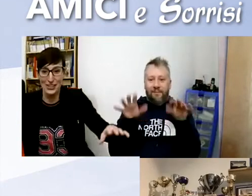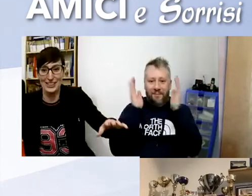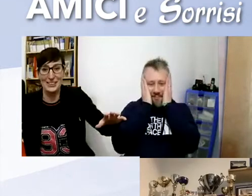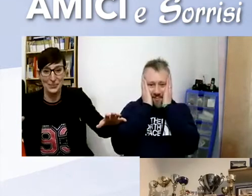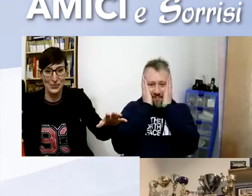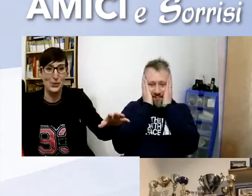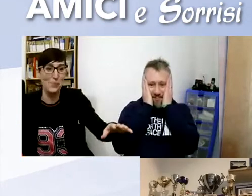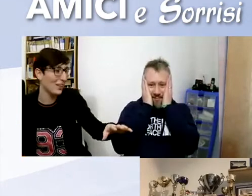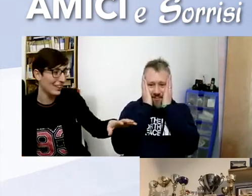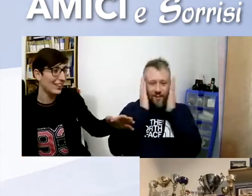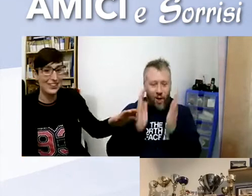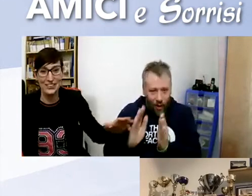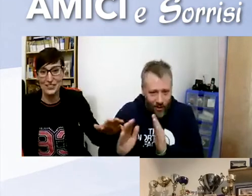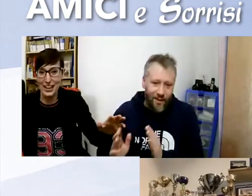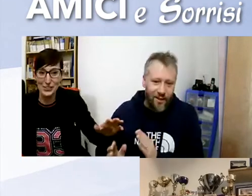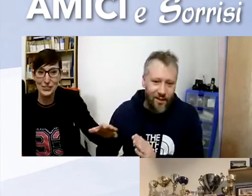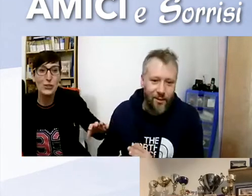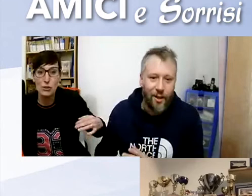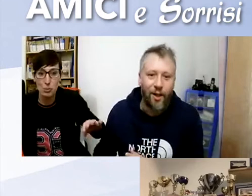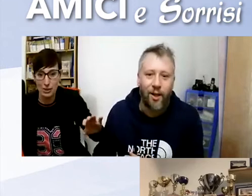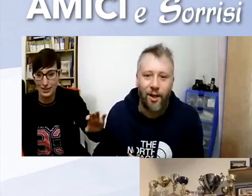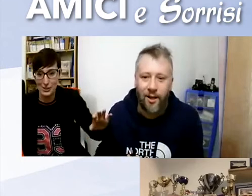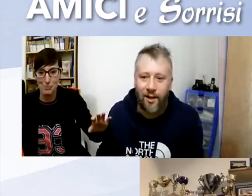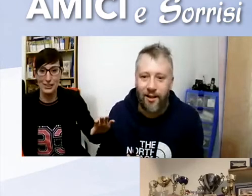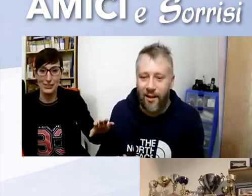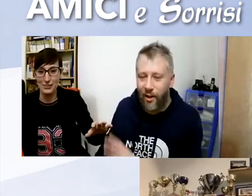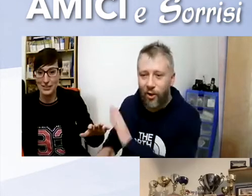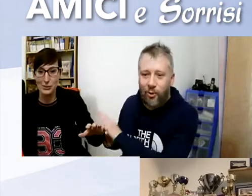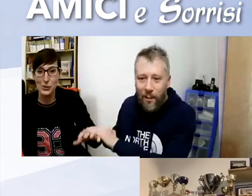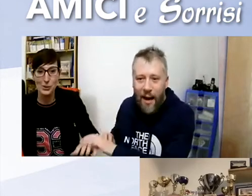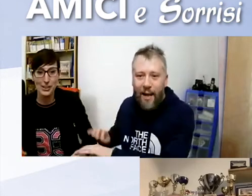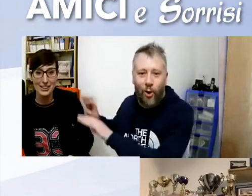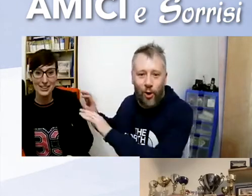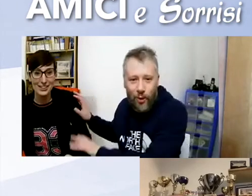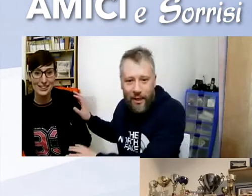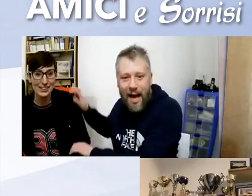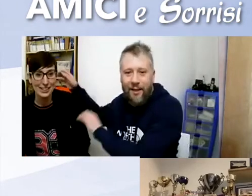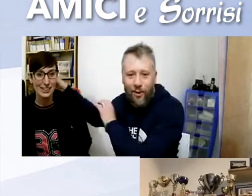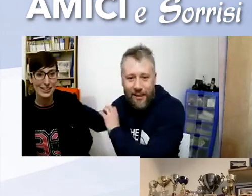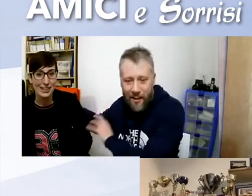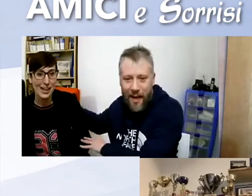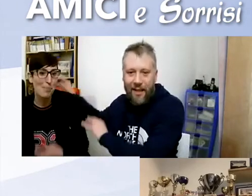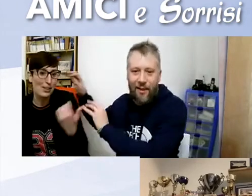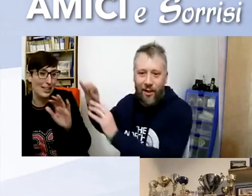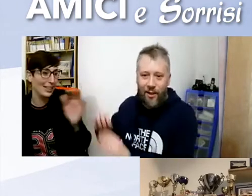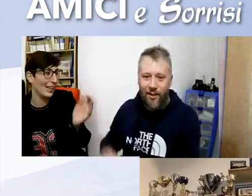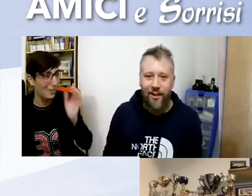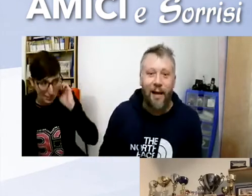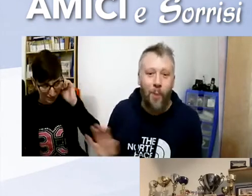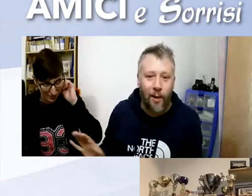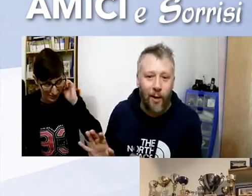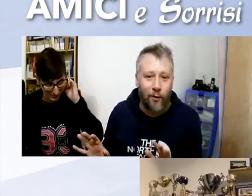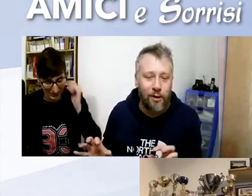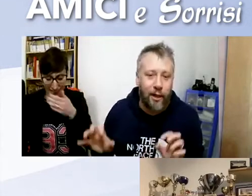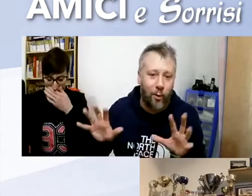Cioè, mi sono alzato tipo zombie. Ho detto, non riuscivo più a togliere il giubbino. L'ho dato una Pronto. mano, l'ho spogliata, l'ho E poi sistemata se la ghignava.